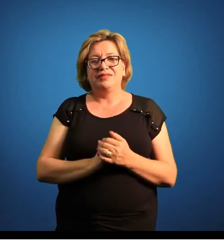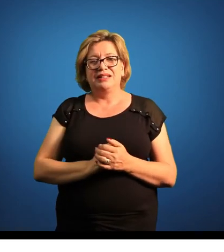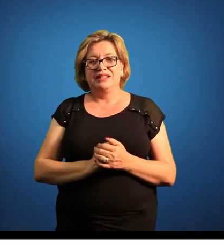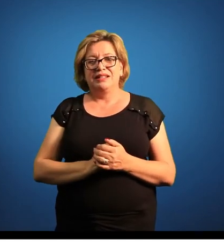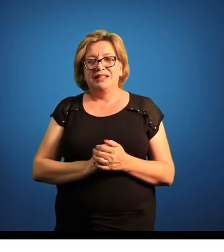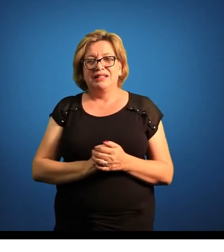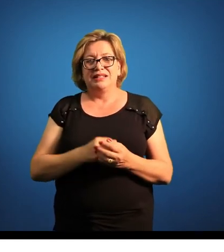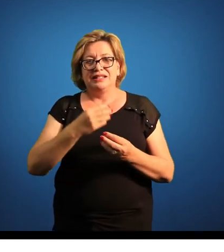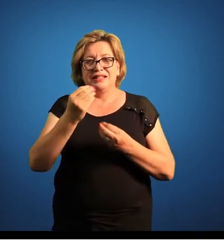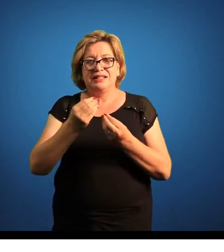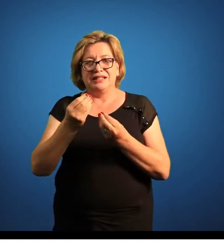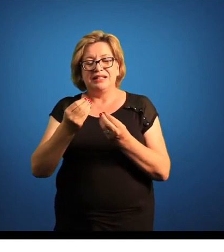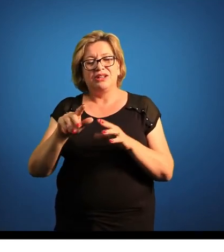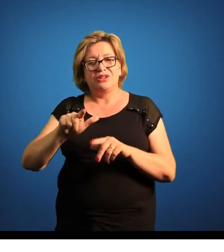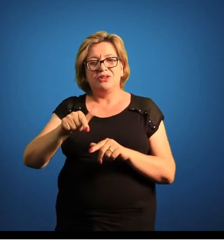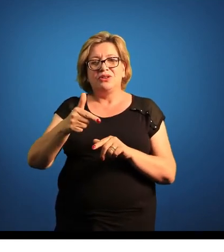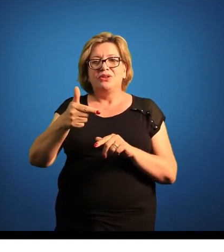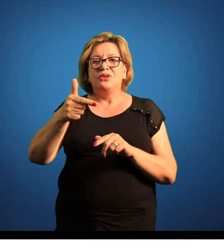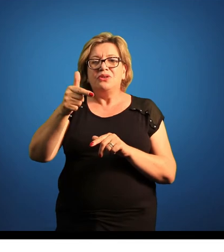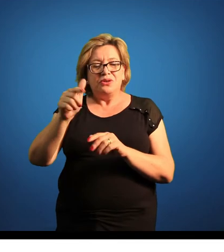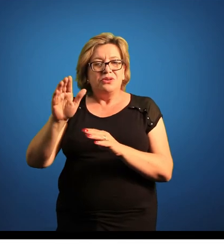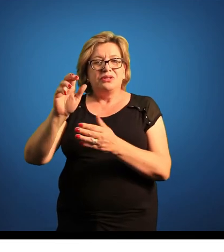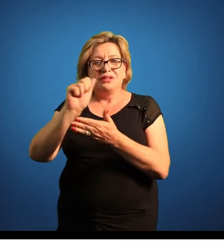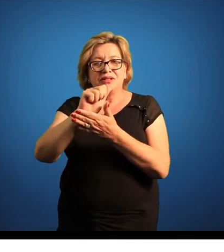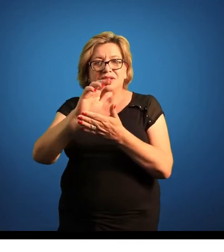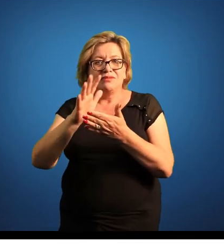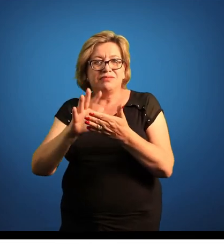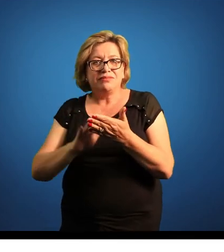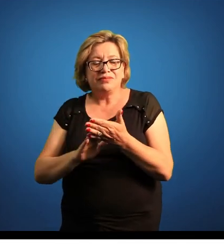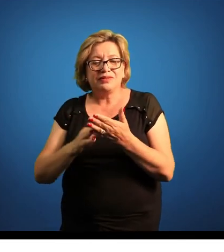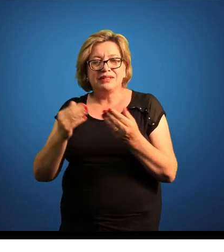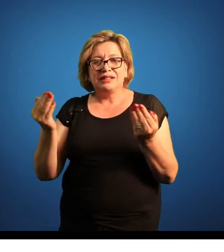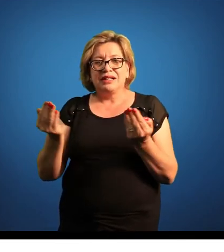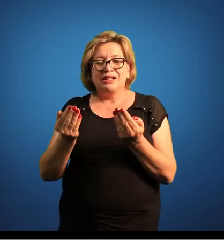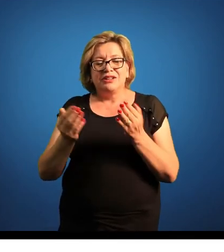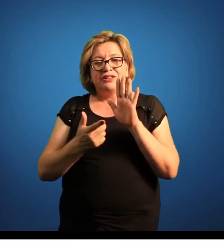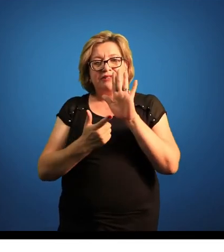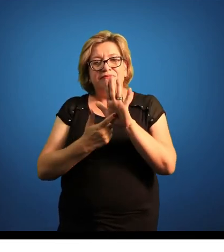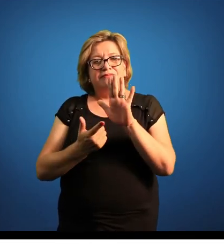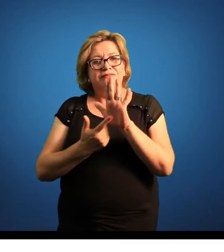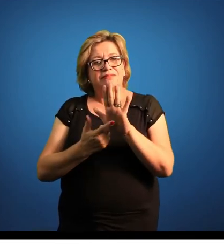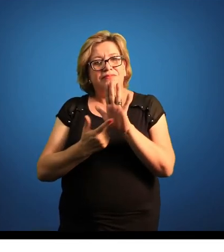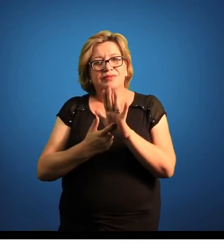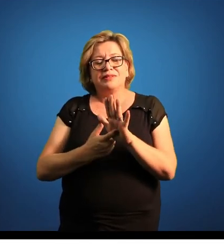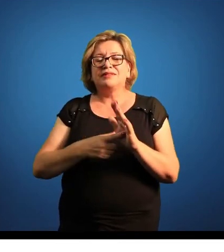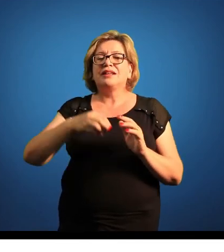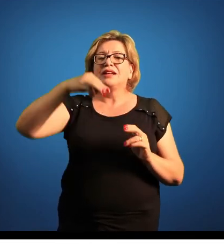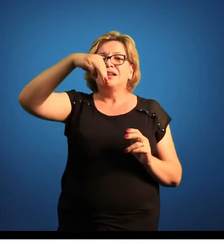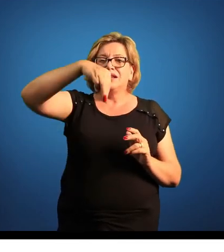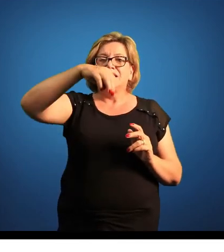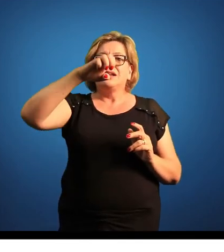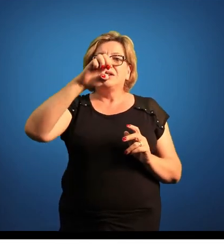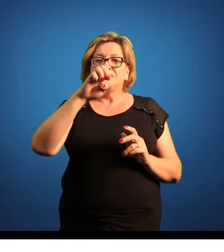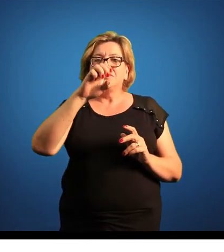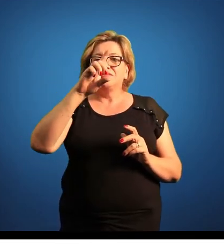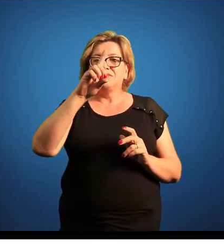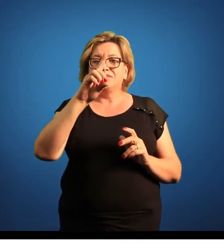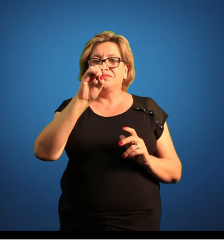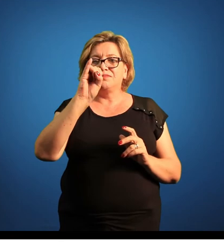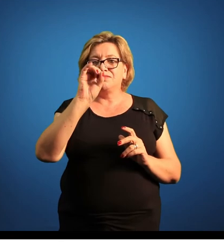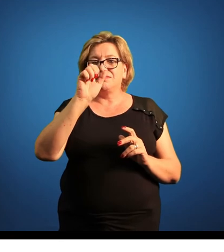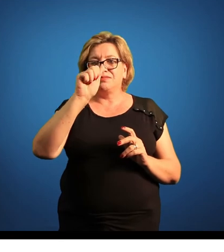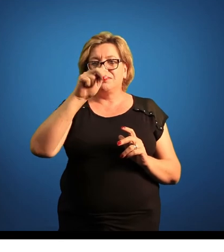Então, continuando a série de exercícios sobre medida de descendência central, agora a gente vai fazer um exemplo sobre a mediana. Recapitulando, o